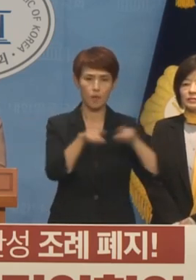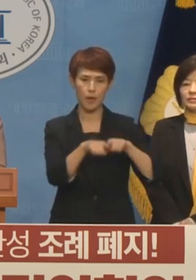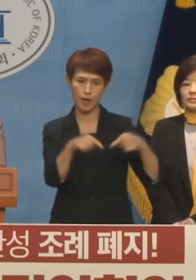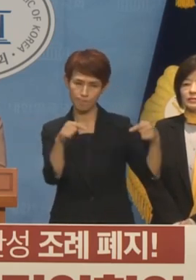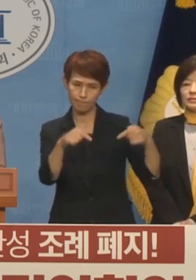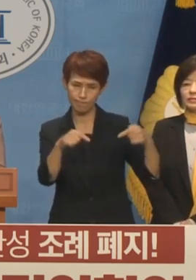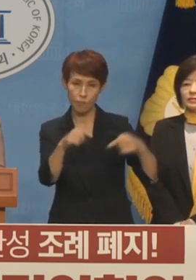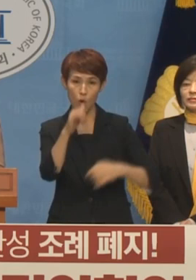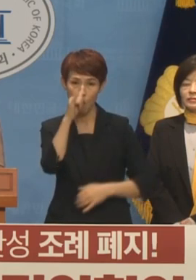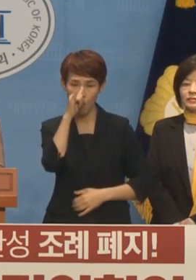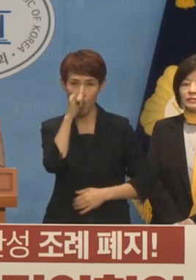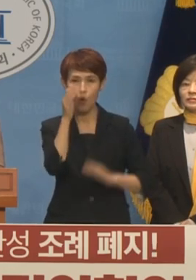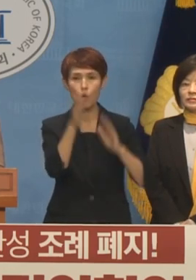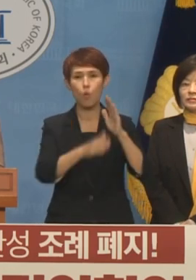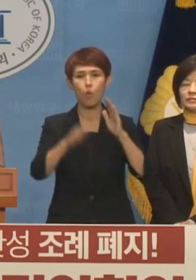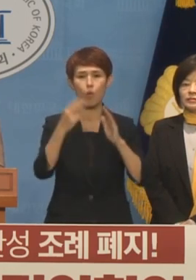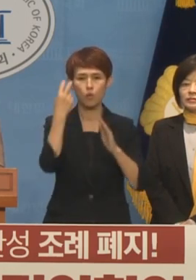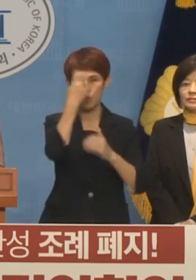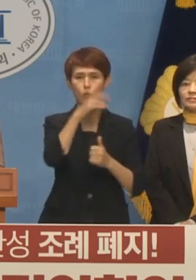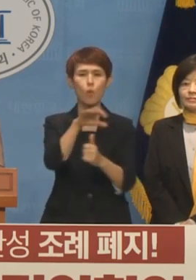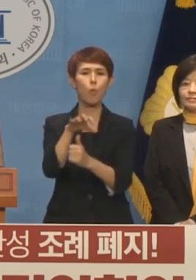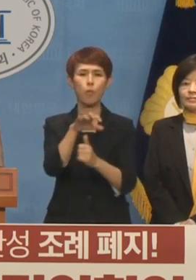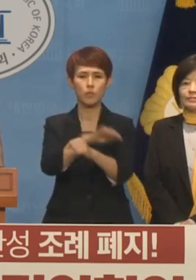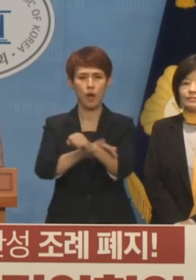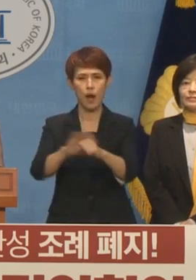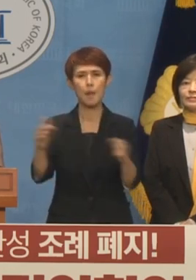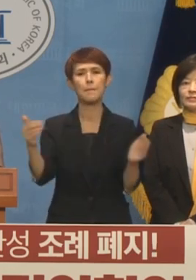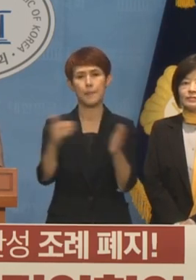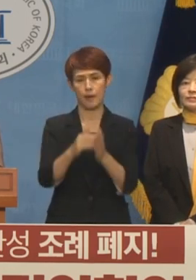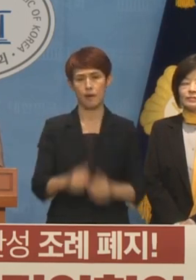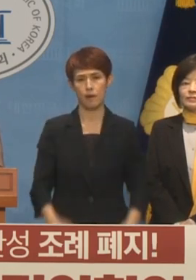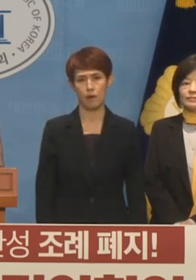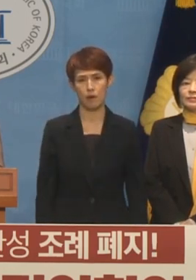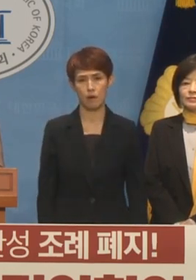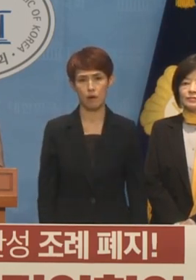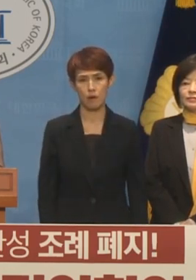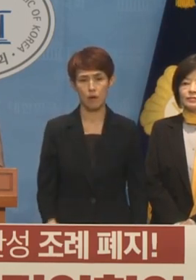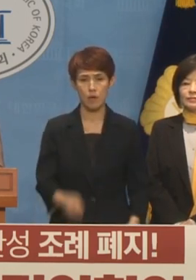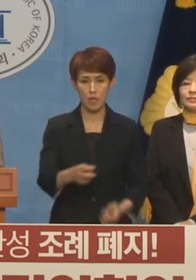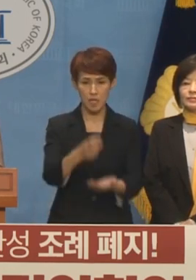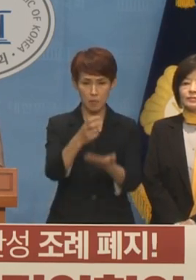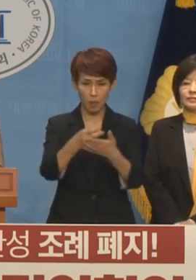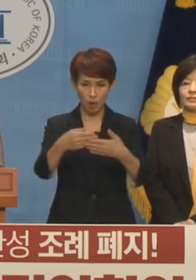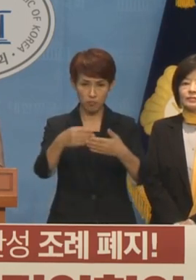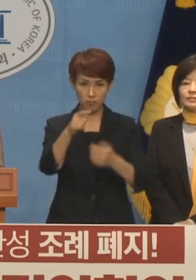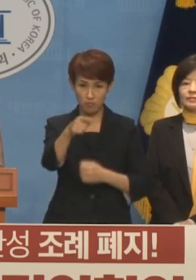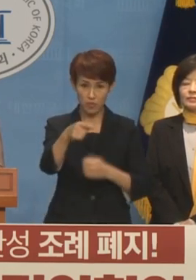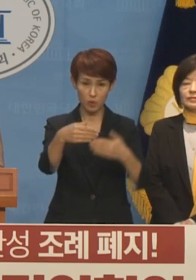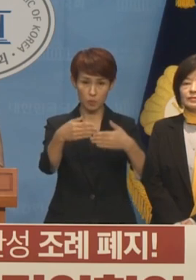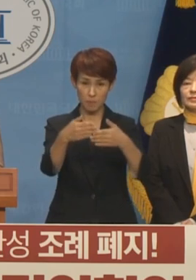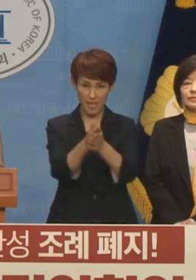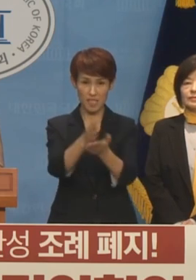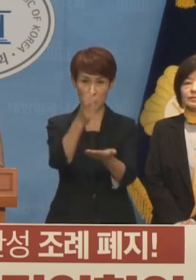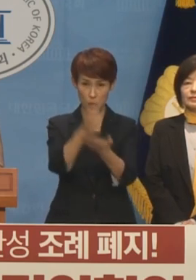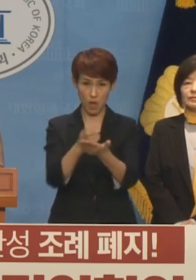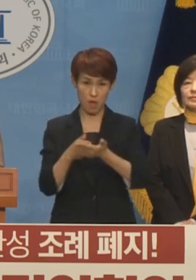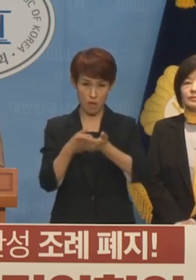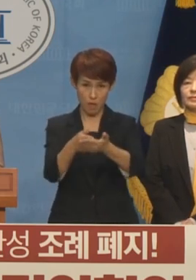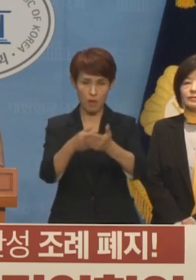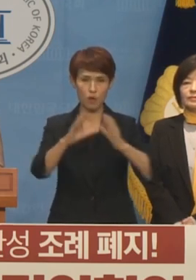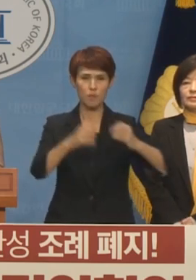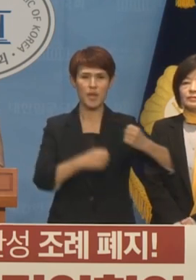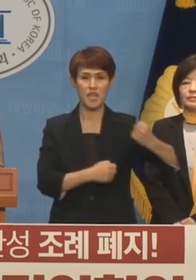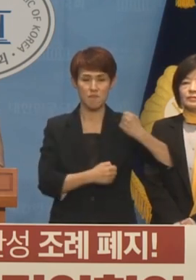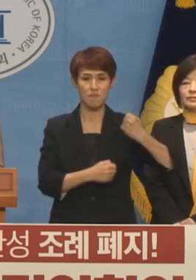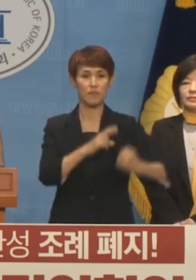구축해서 공공 돌봄의 역할을 해왔었습니다. 이 폐지 조례안을 발의한 국민의힘 서울시